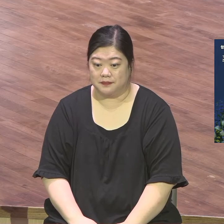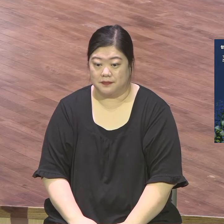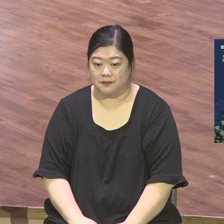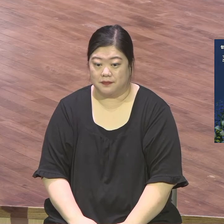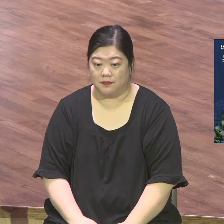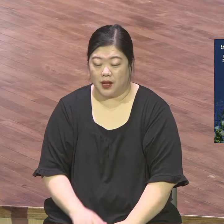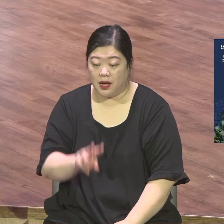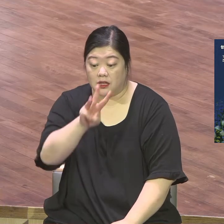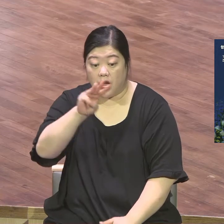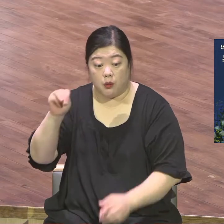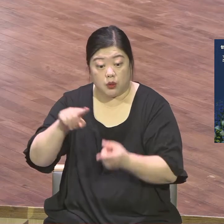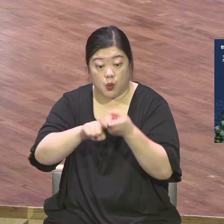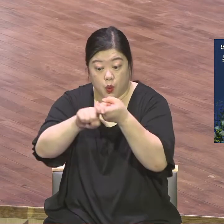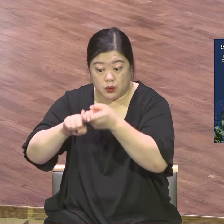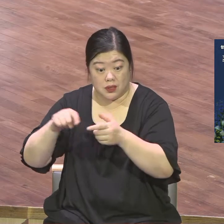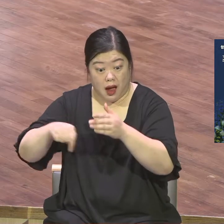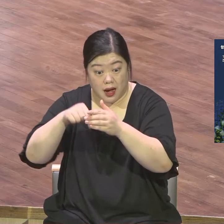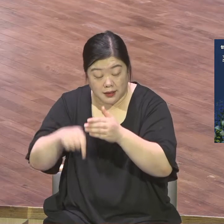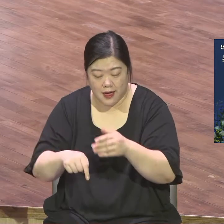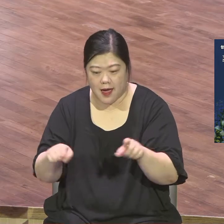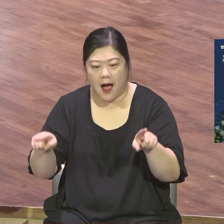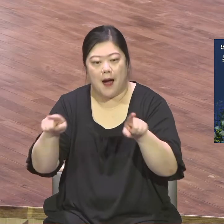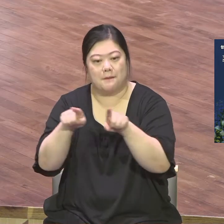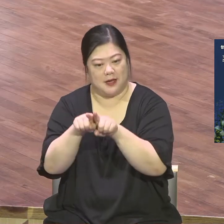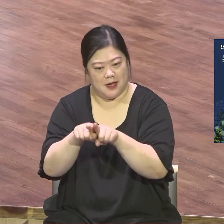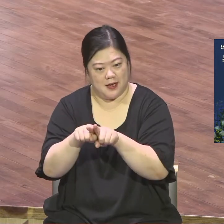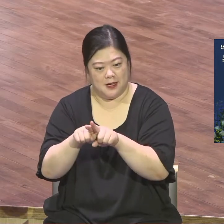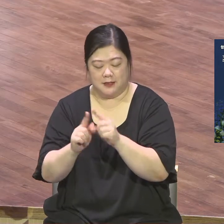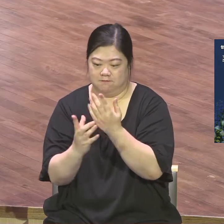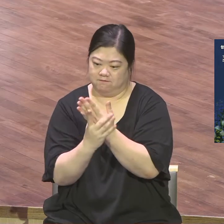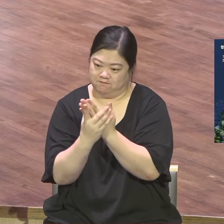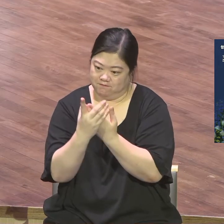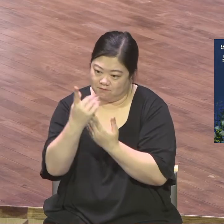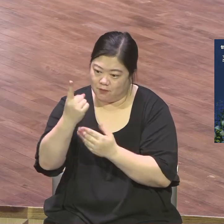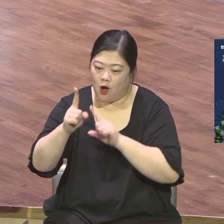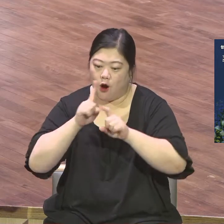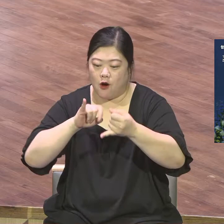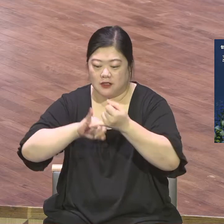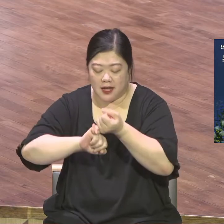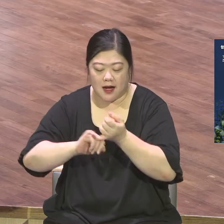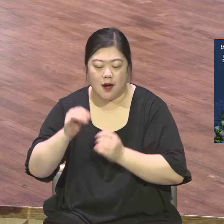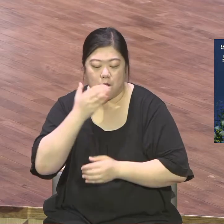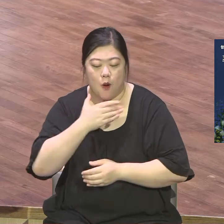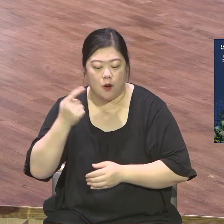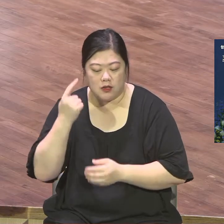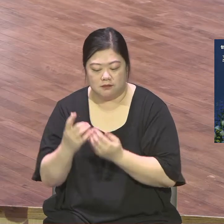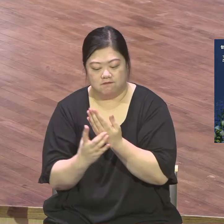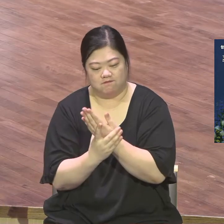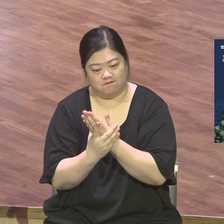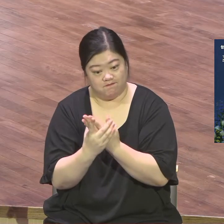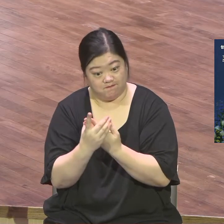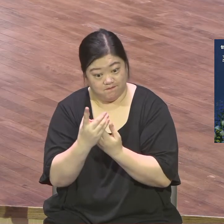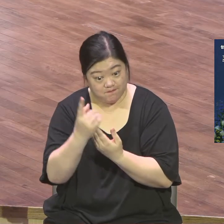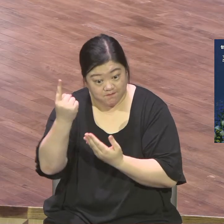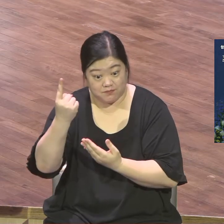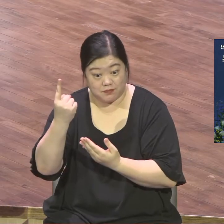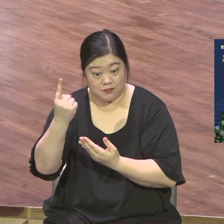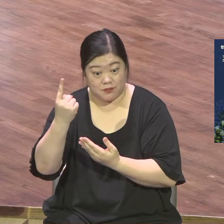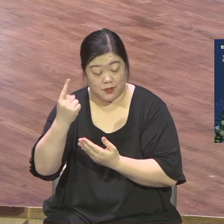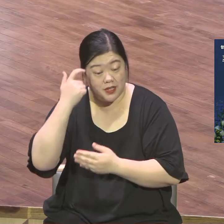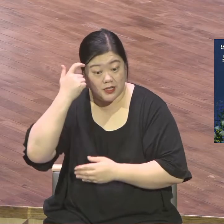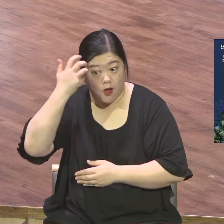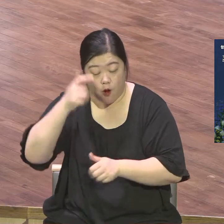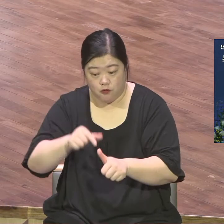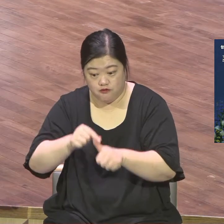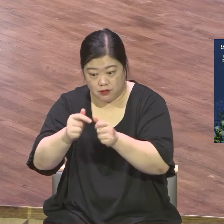영 공동체 이렇게 함께 지어져가는 은약 공동체, 복음 공동체, 생명 살리는 영적 산실이